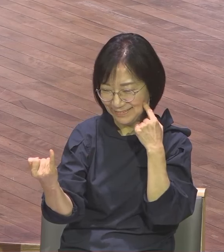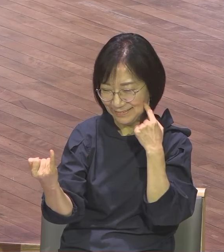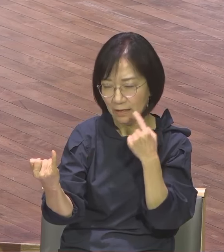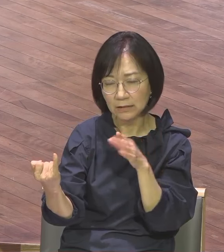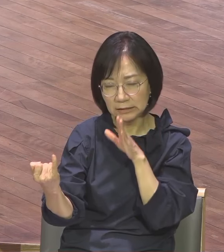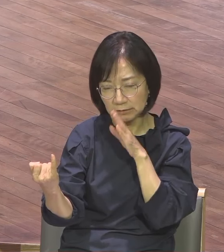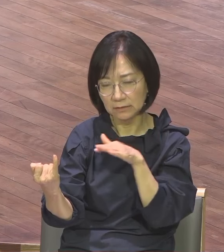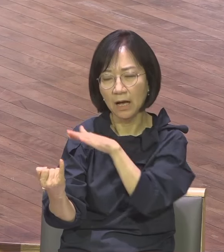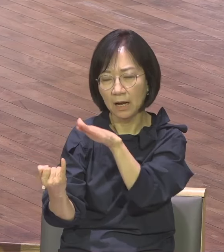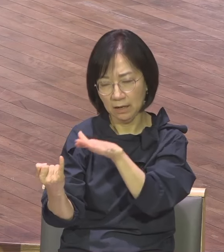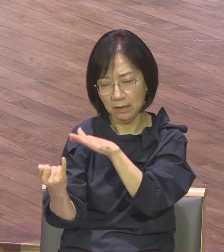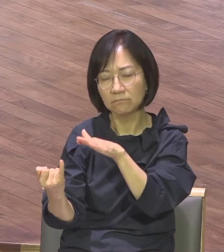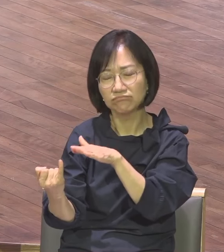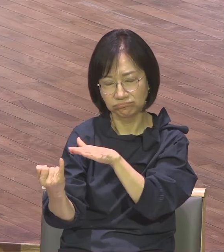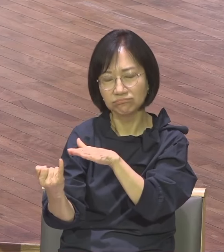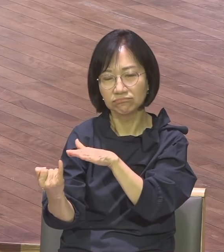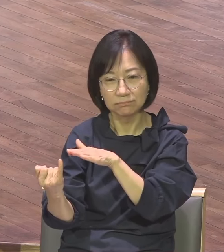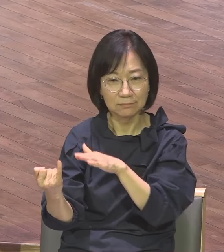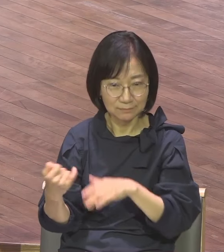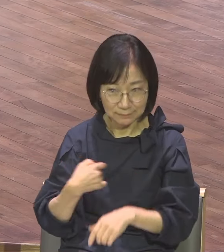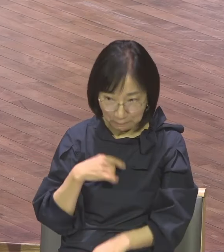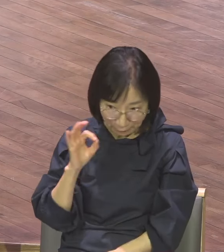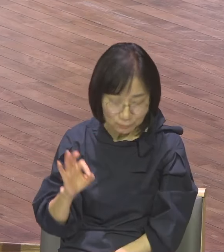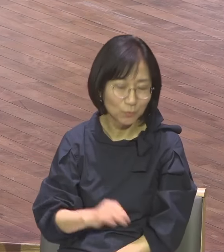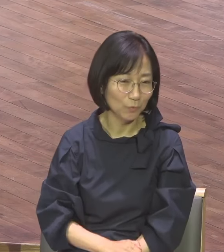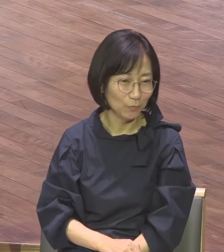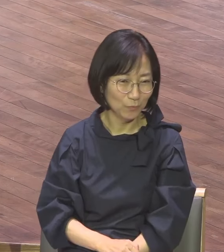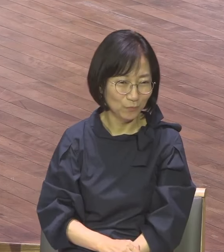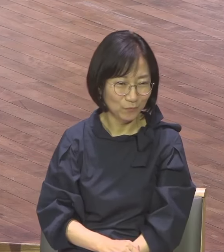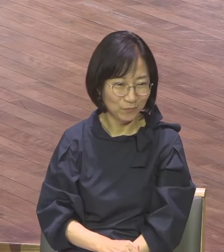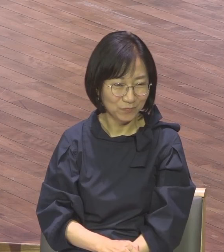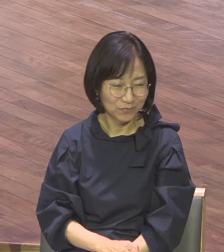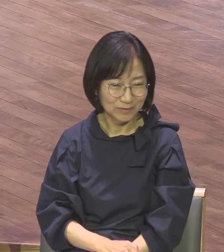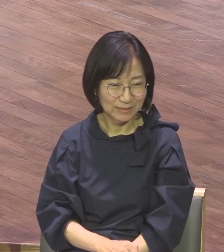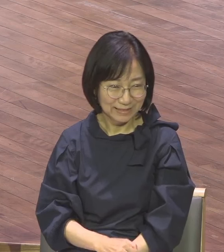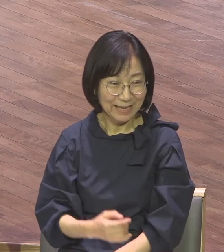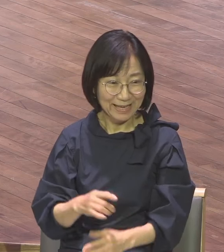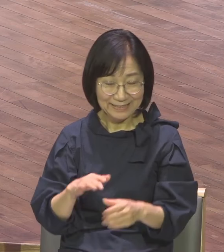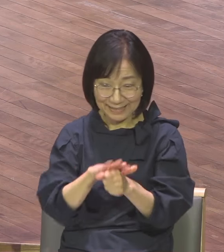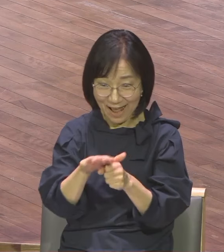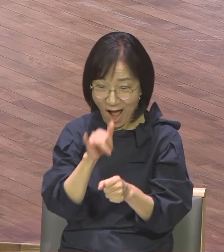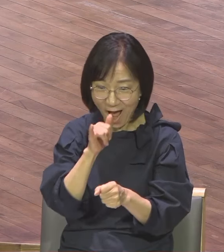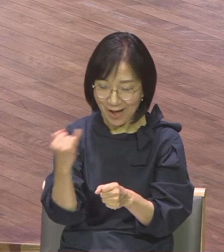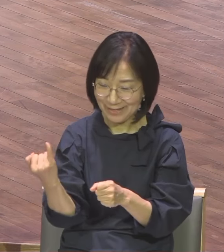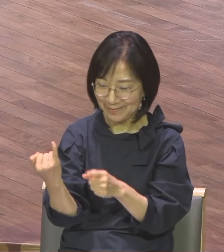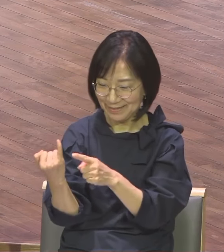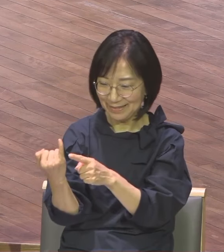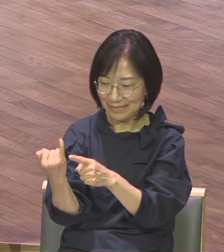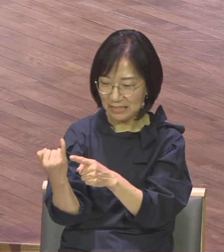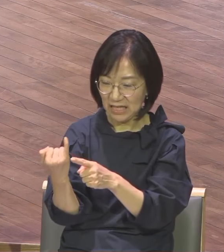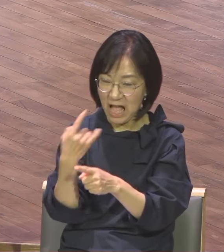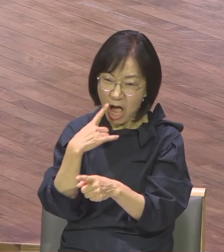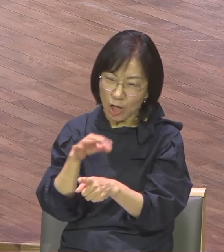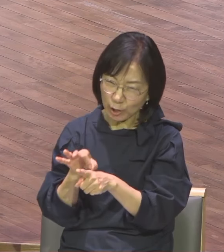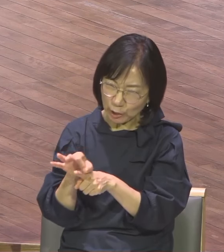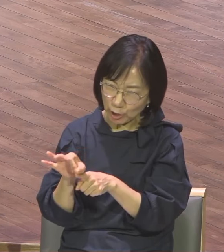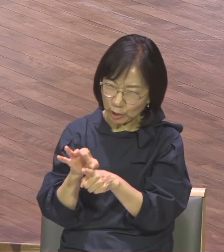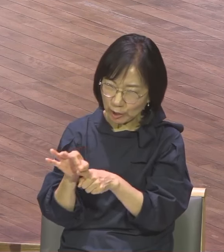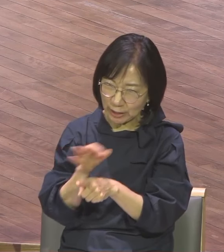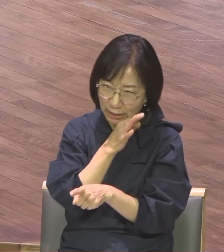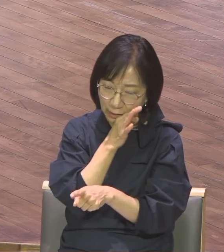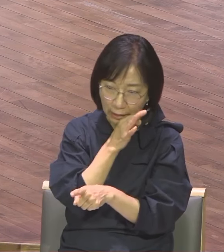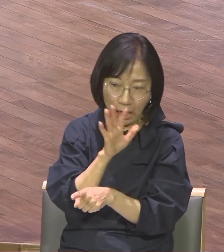사랑하는 거구나. 저게 사랑이요. 사랑하면요, 그것이 그렇게 이상하게 안 들려요. 그냥 귀엽게 들려요.